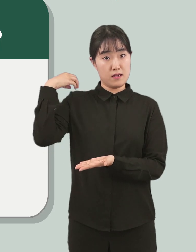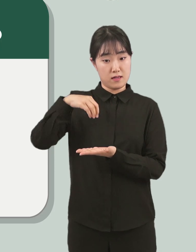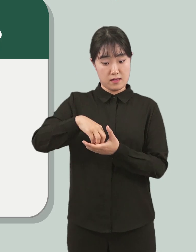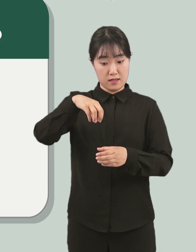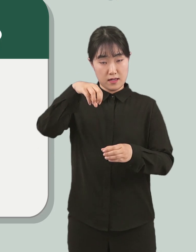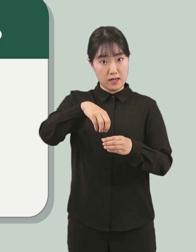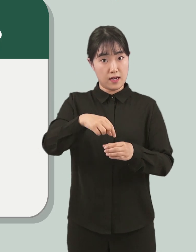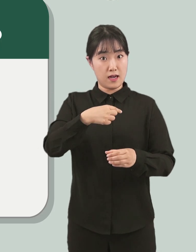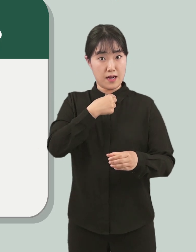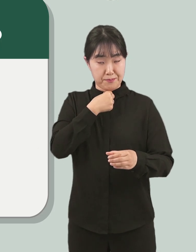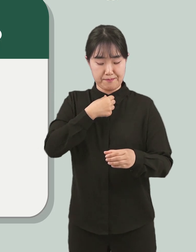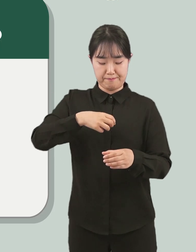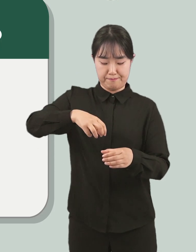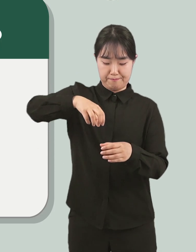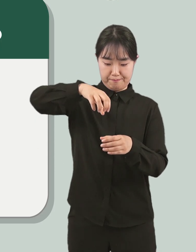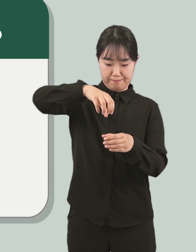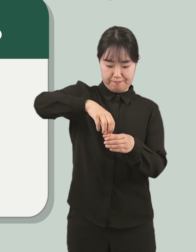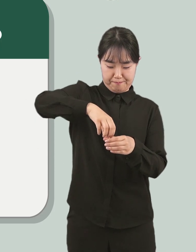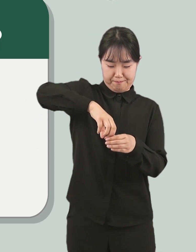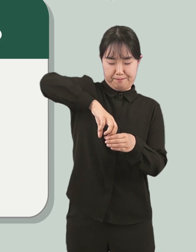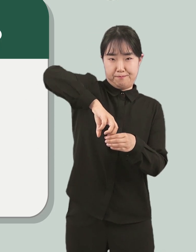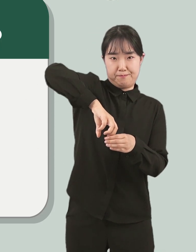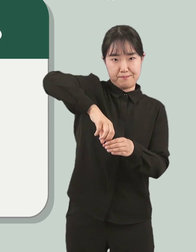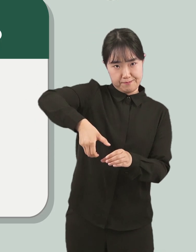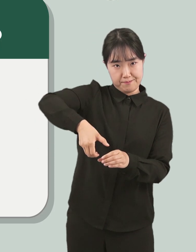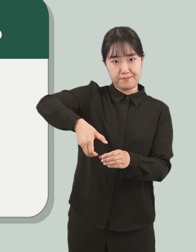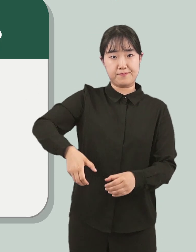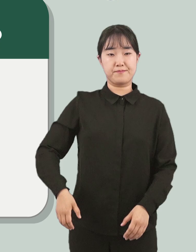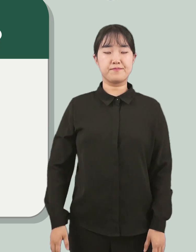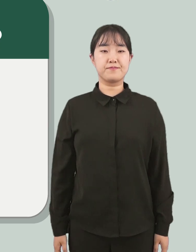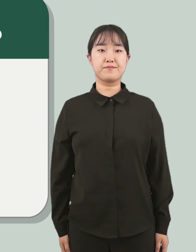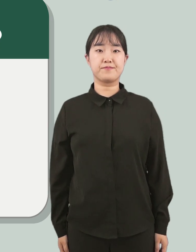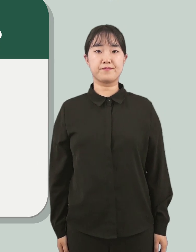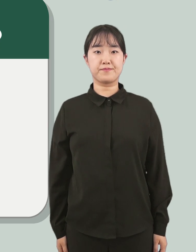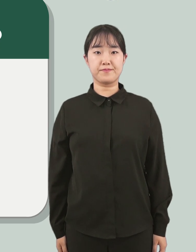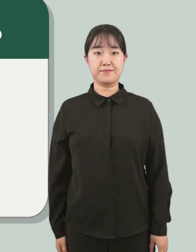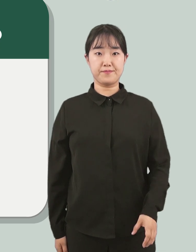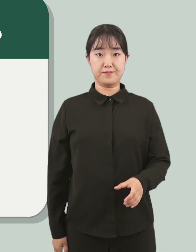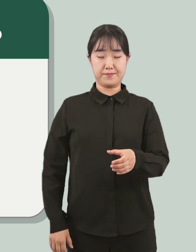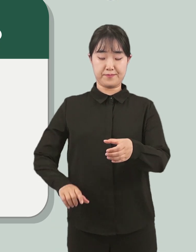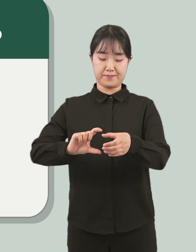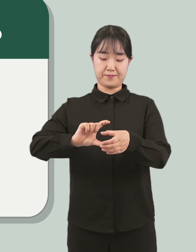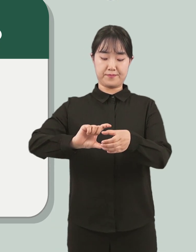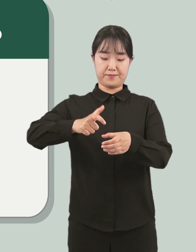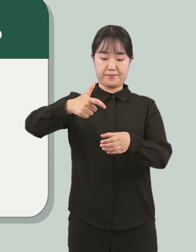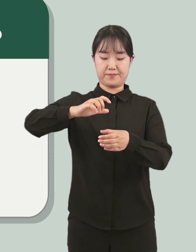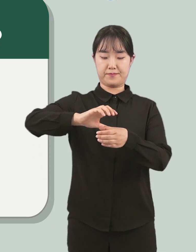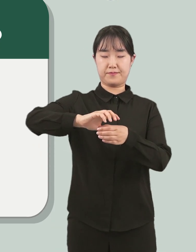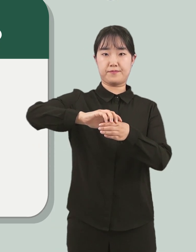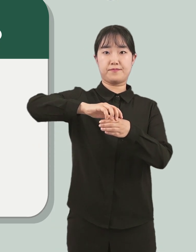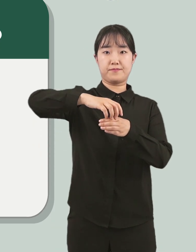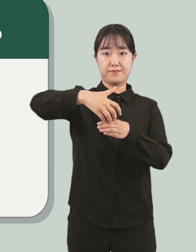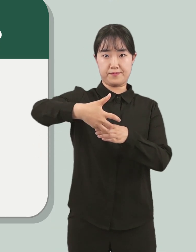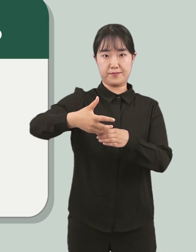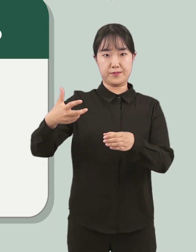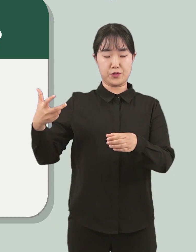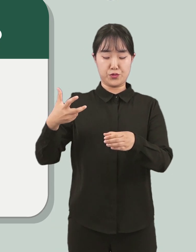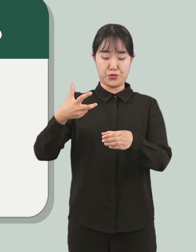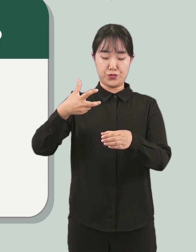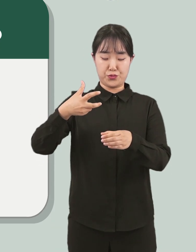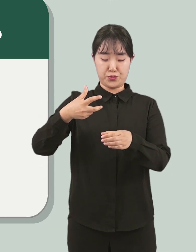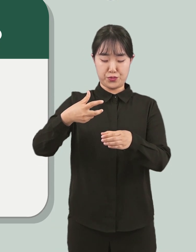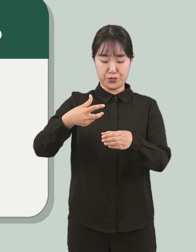용기를 정렬한 뒤 누르면서 시계 방향으로 돌려 고정합니다. 약물 용기에 훅을 불고 뚜껑을